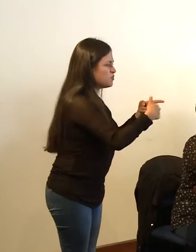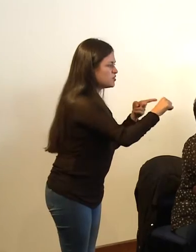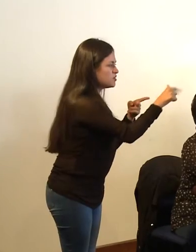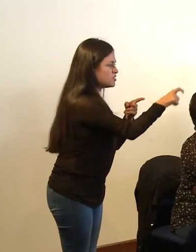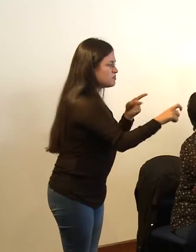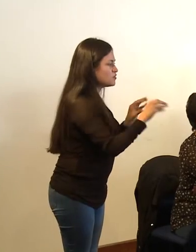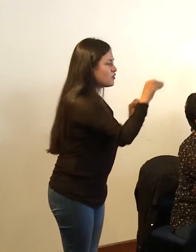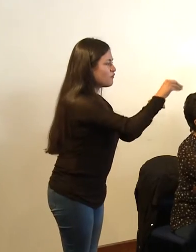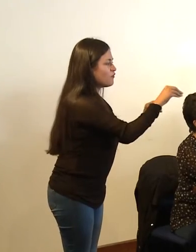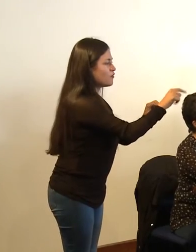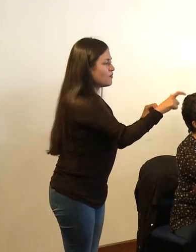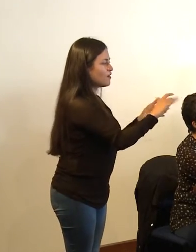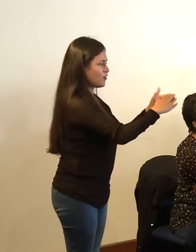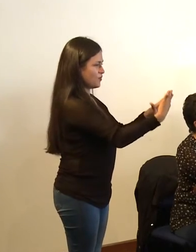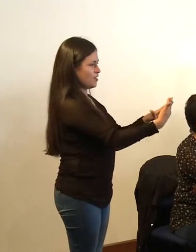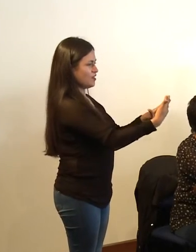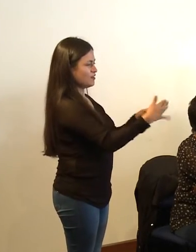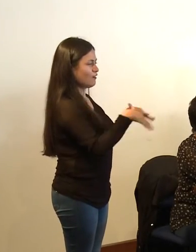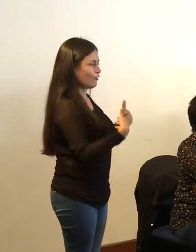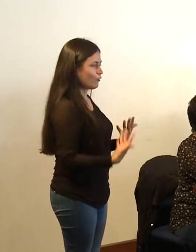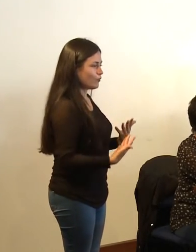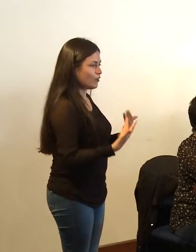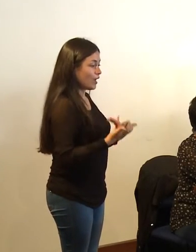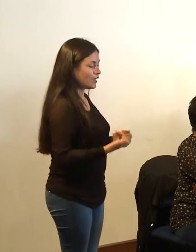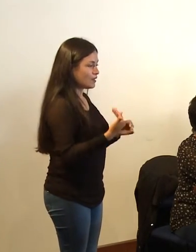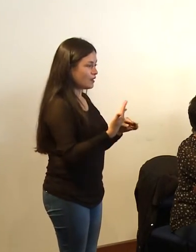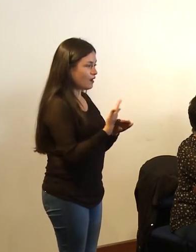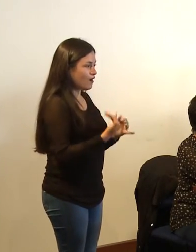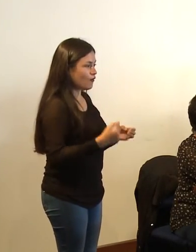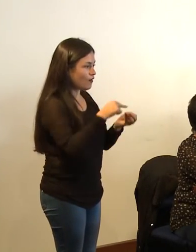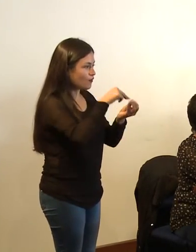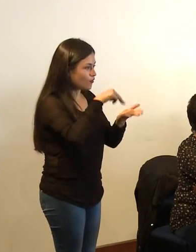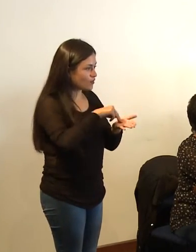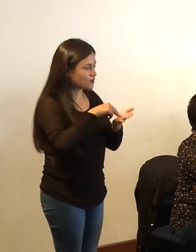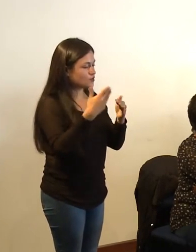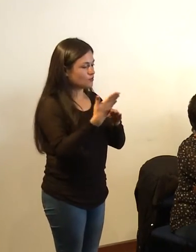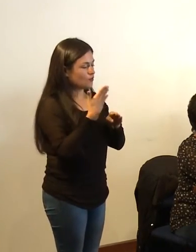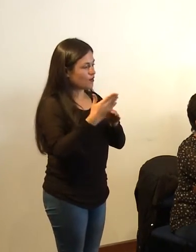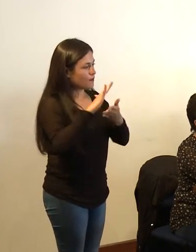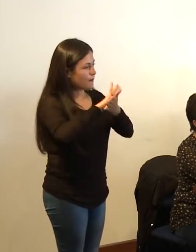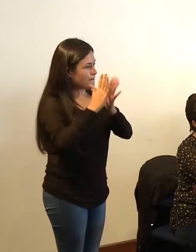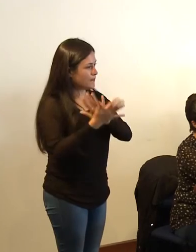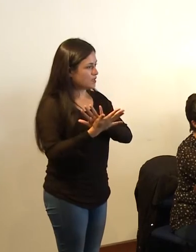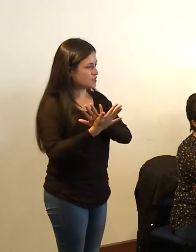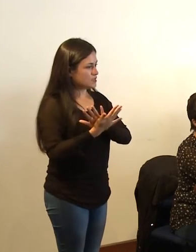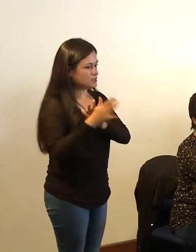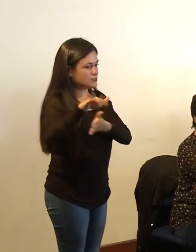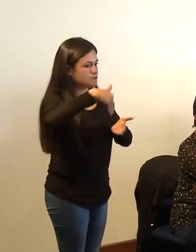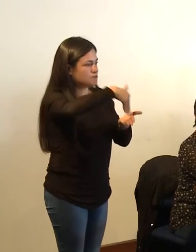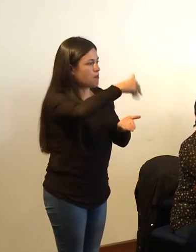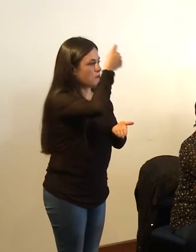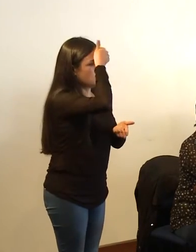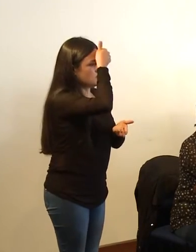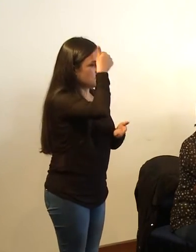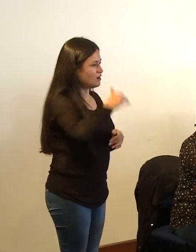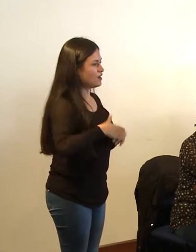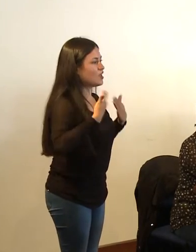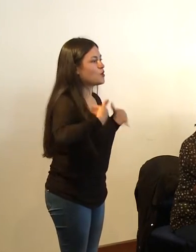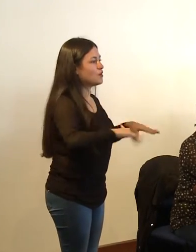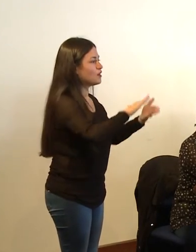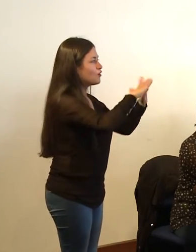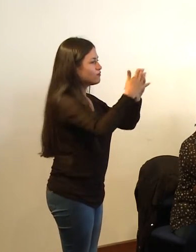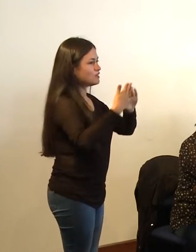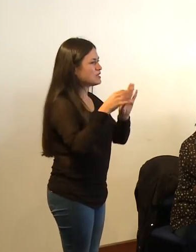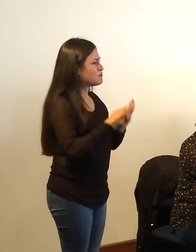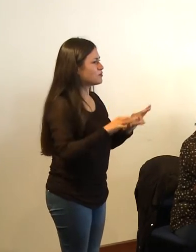el que definitivamente la coyuntura de la paz se pone al centro de cualquier